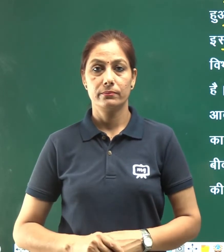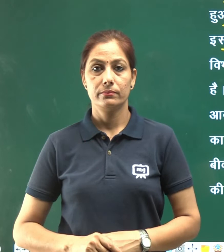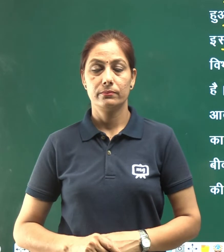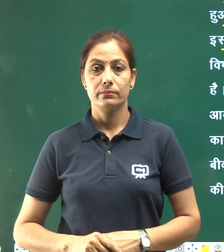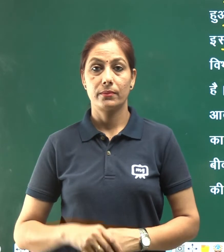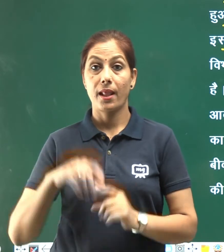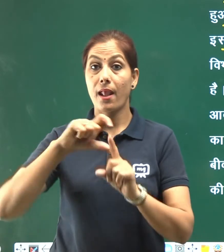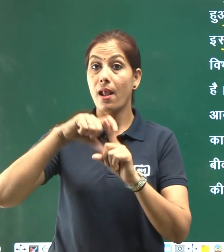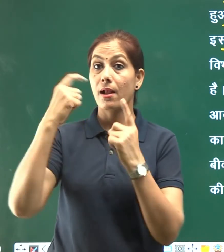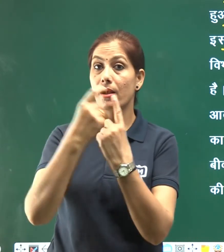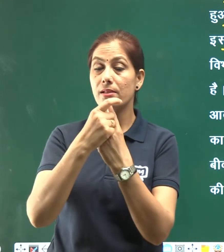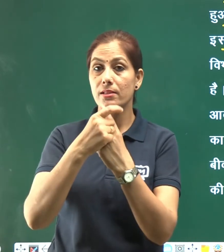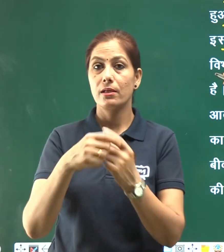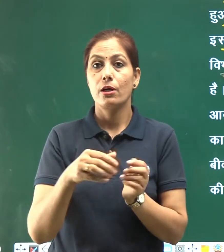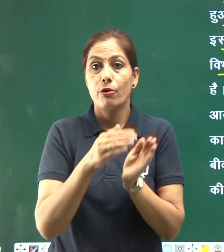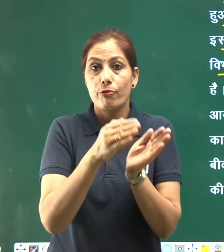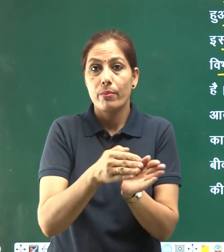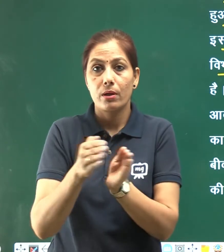कल्चर विभाग को भेज दी जाती है।